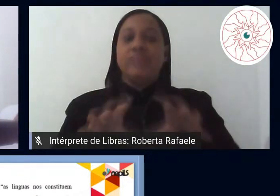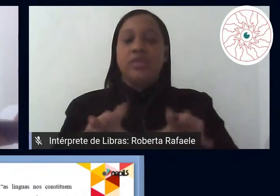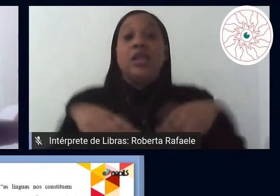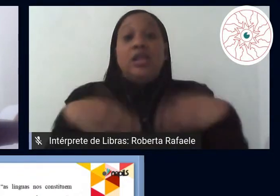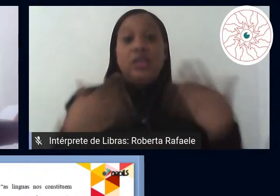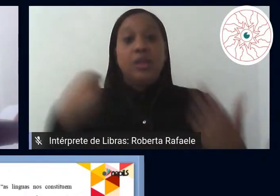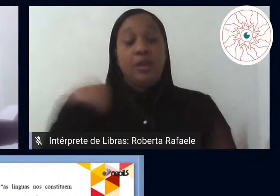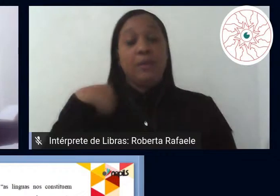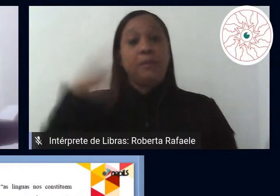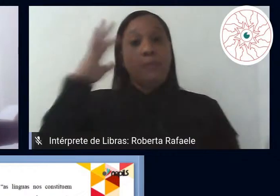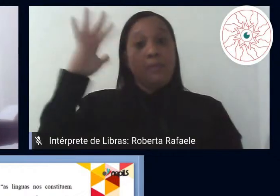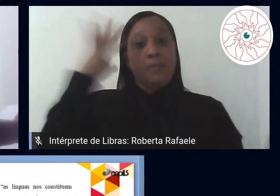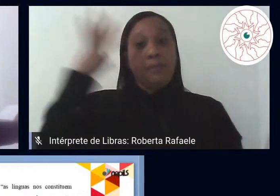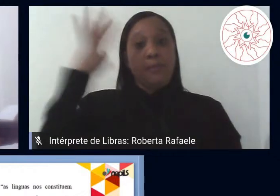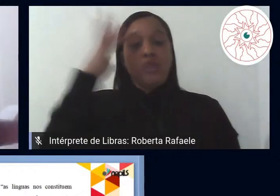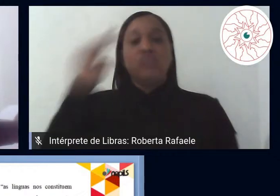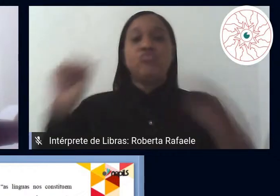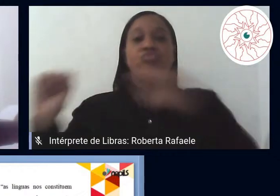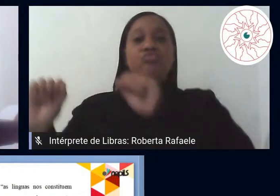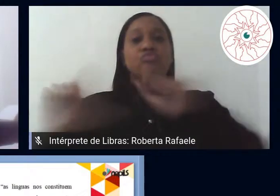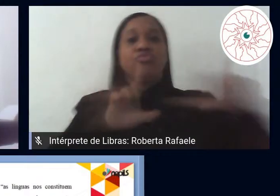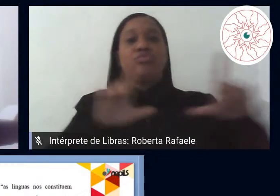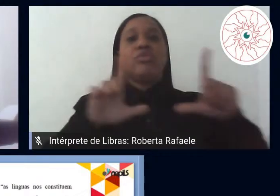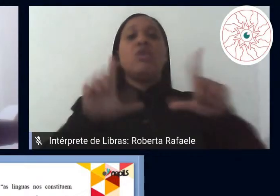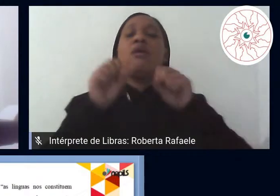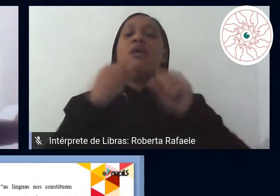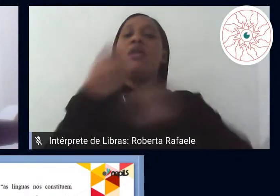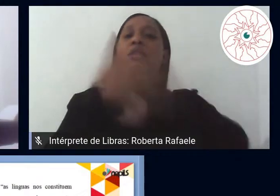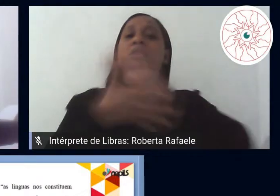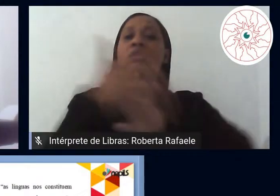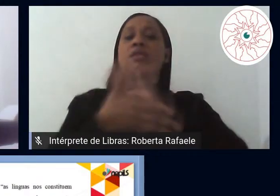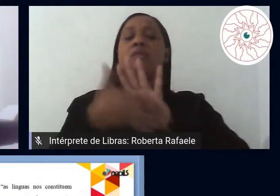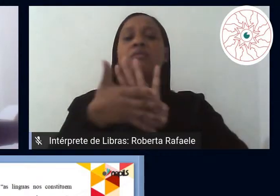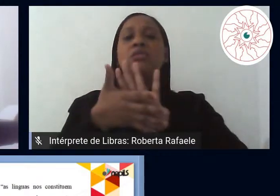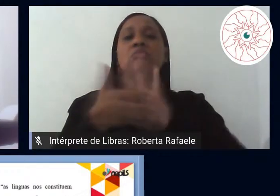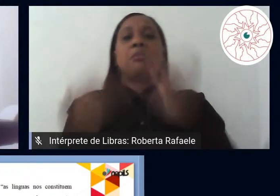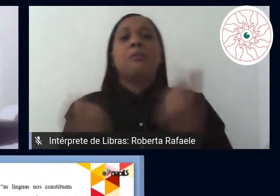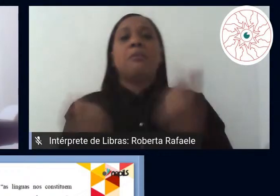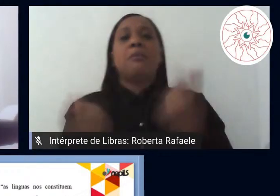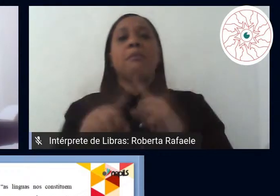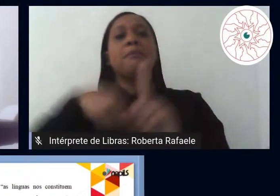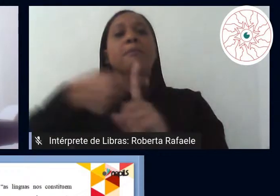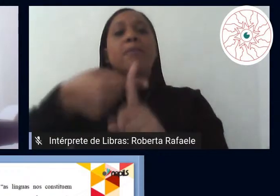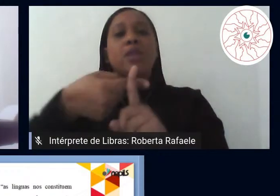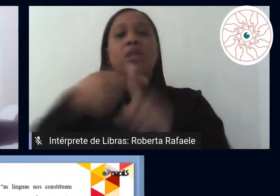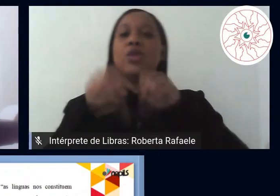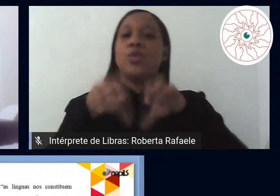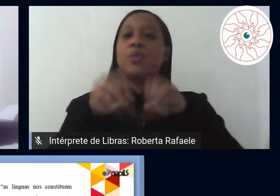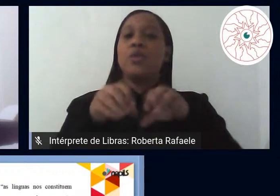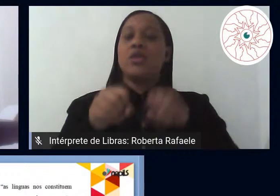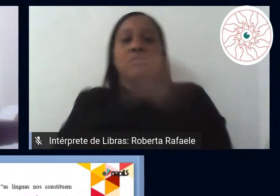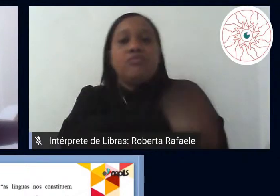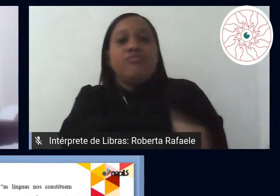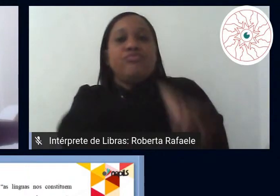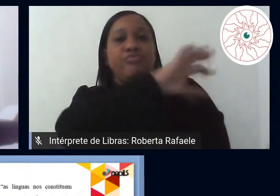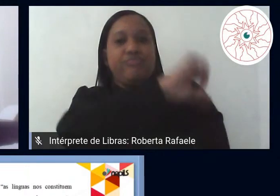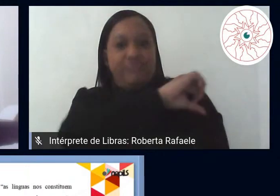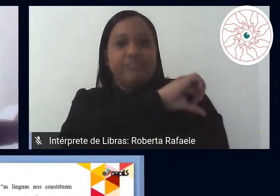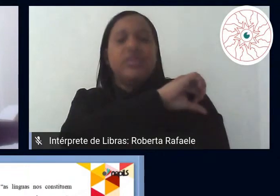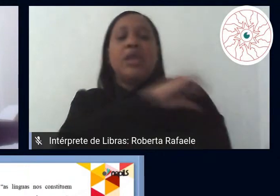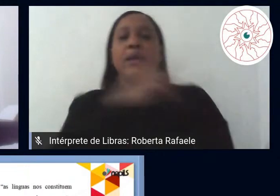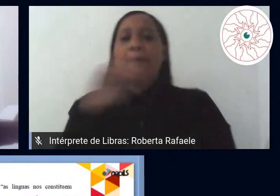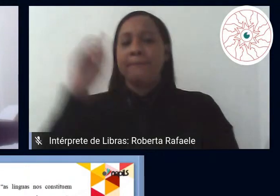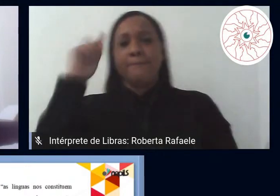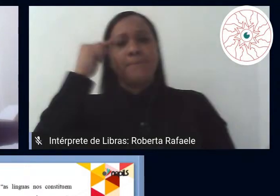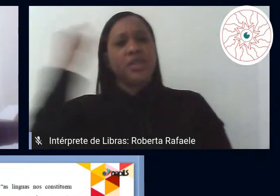eu penso, eh, como vocês podem ver no próximo slide, Libras e educação básica, pensando nessa dicotomia, eh, e pensando